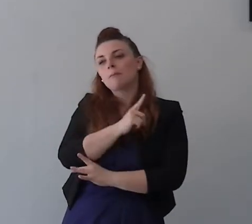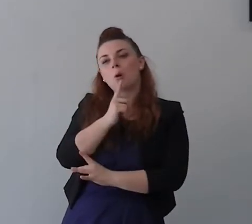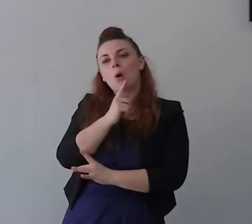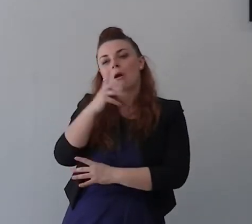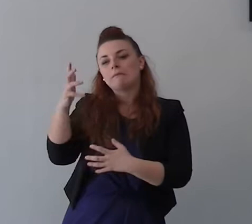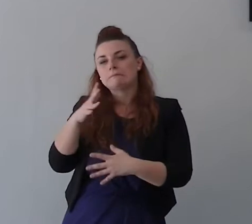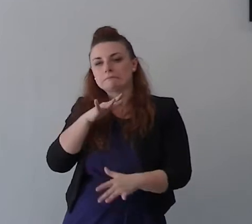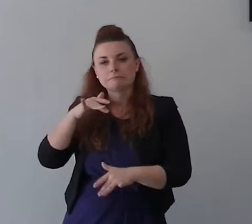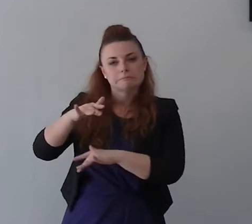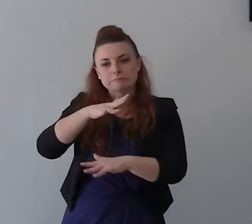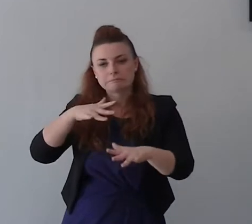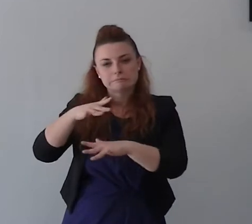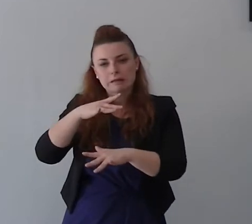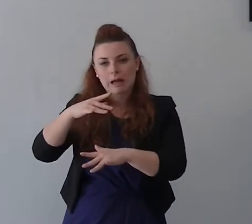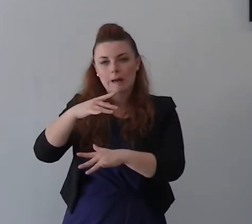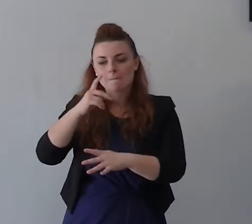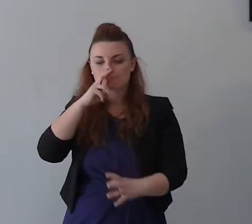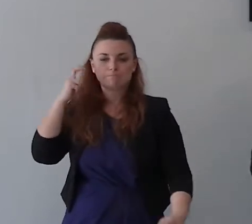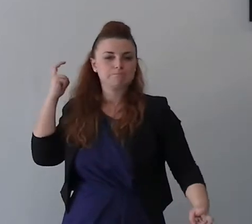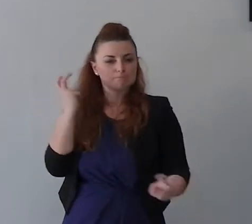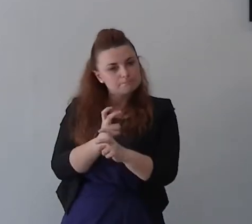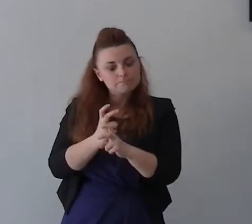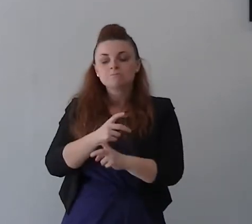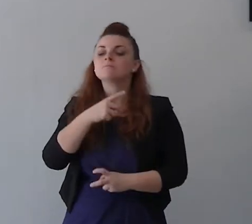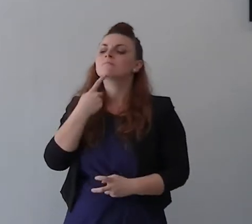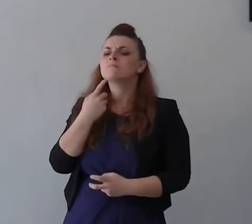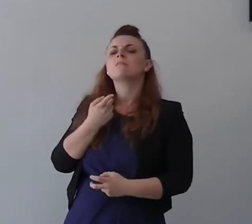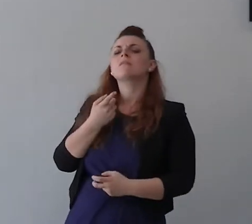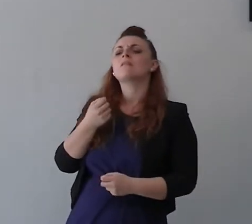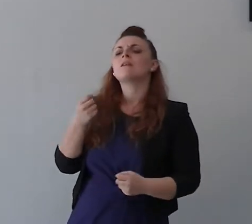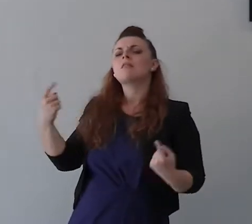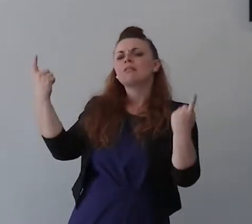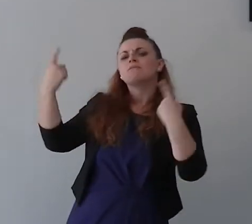gli dissero: beh, facci un segno e noi crederemo.